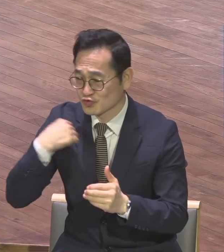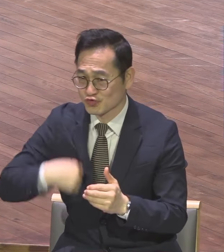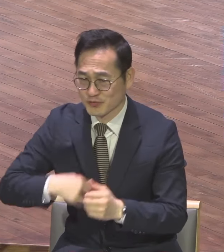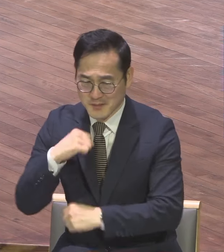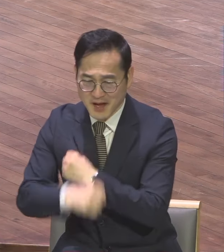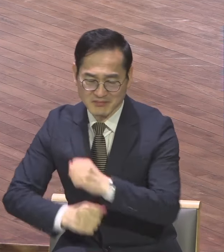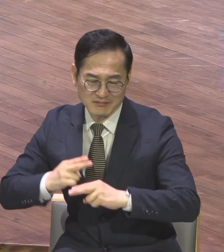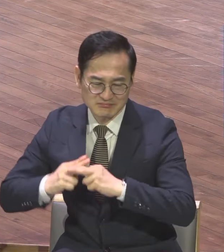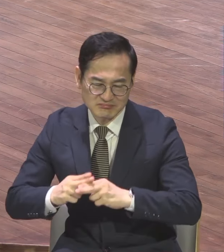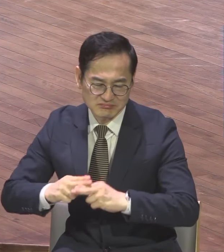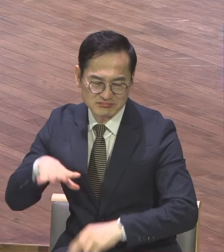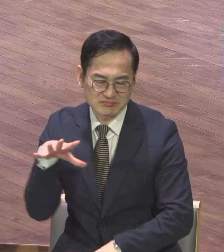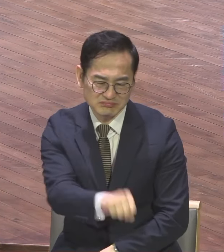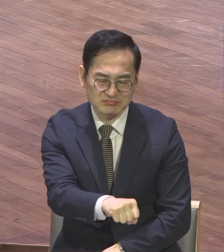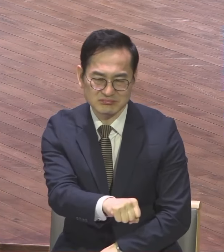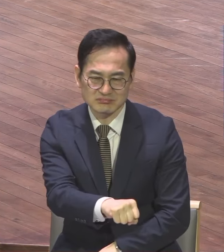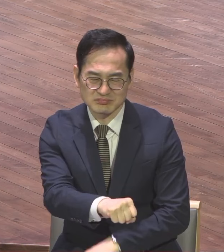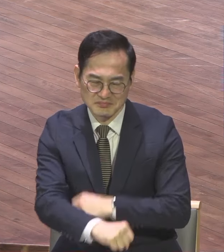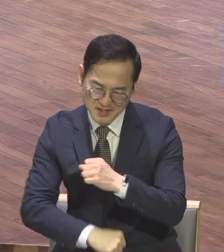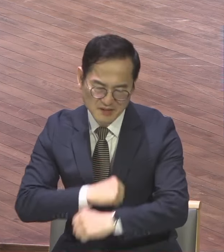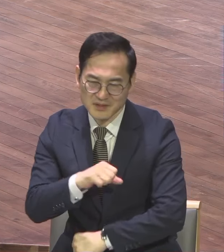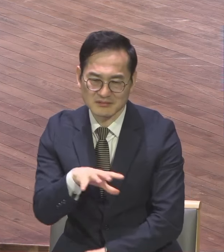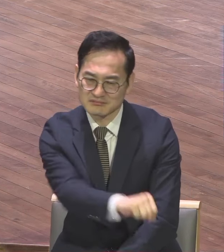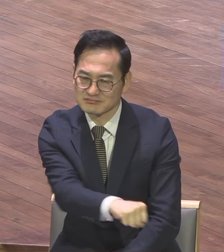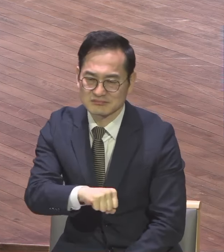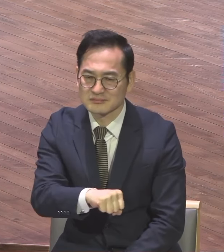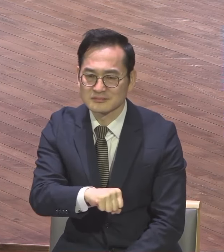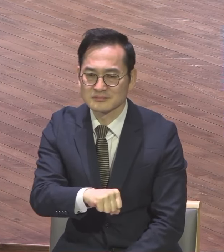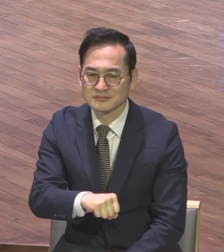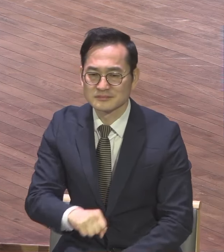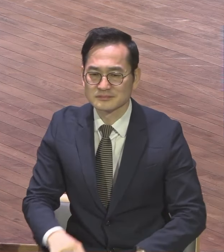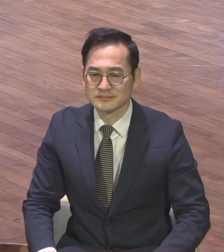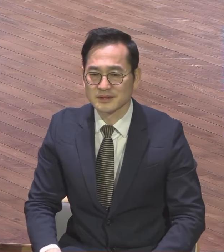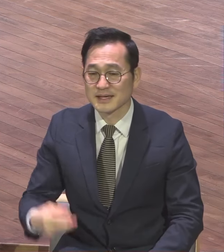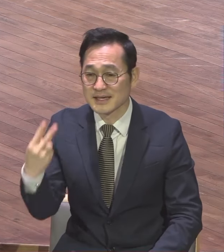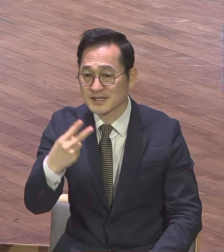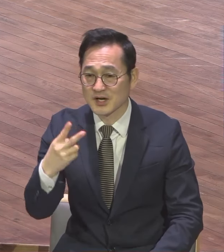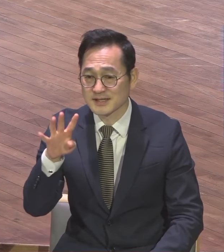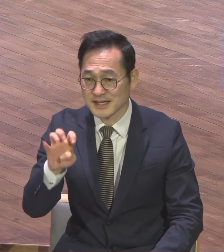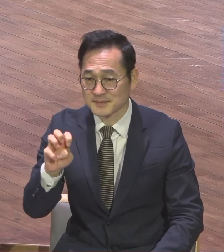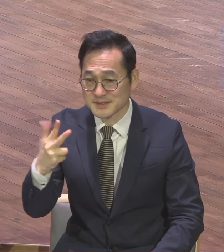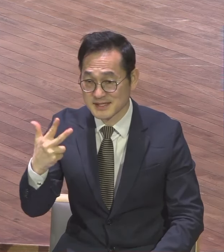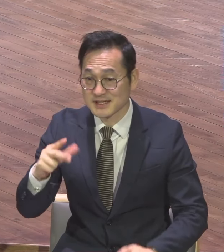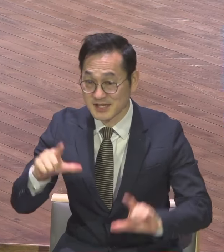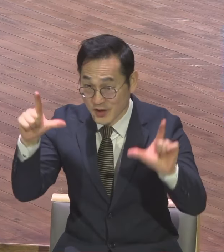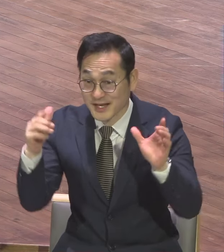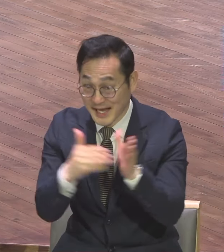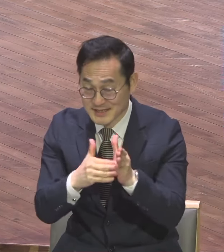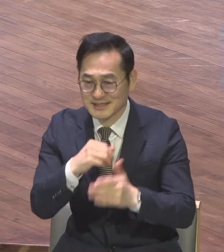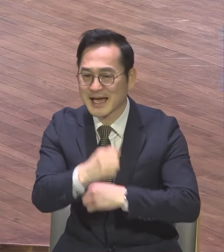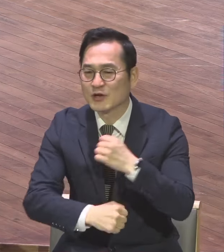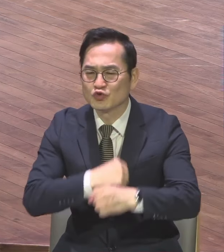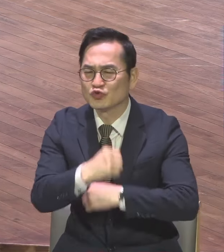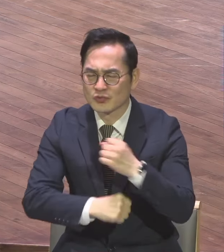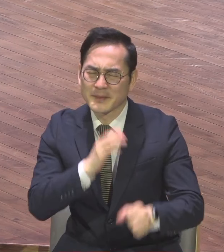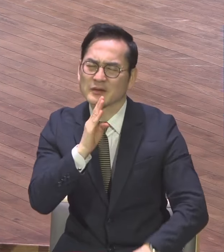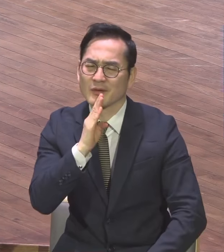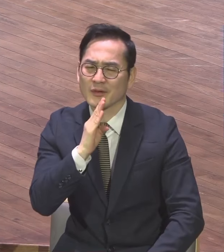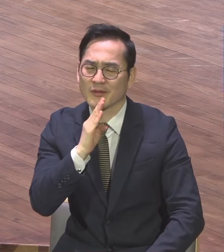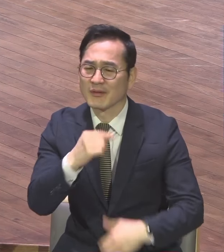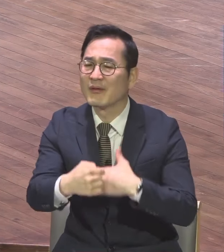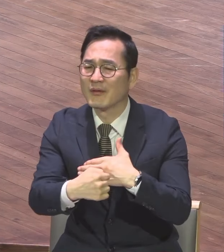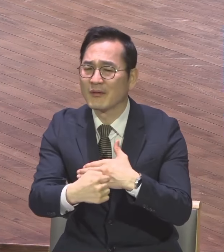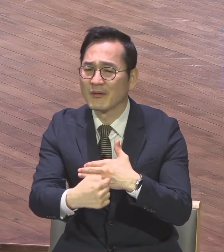지금 하고 있습니다. 2047년까지 자유가 보장되어 있는데